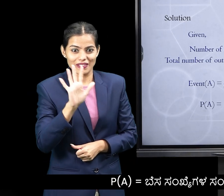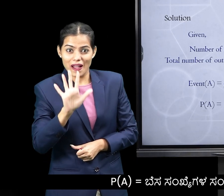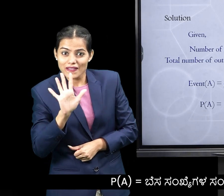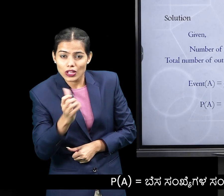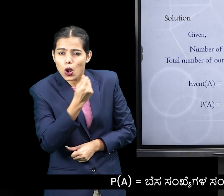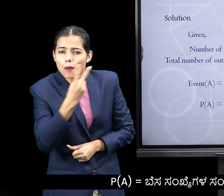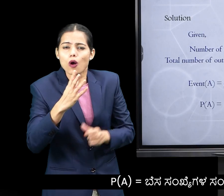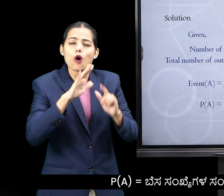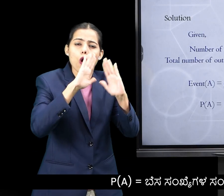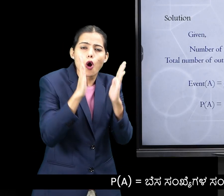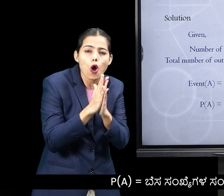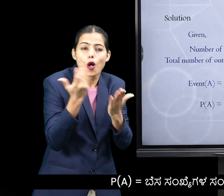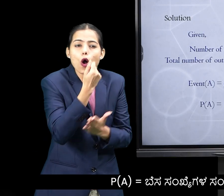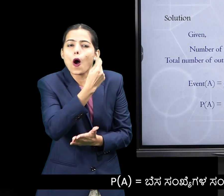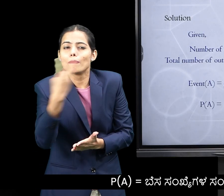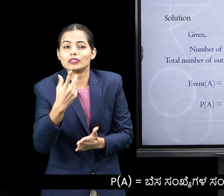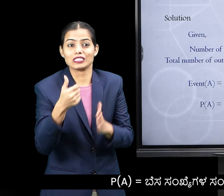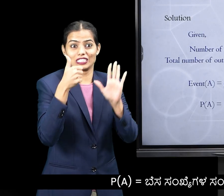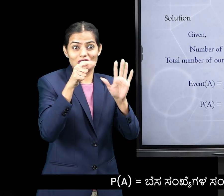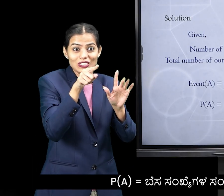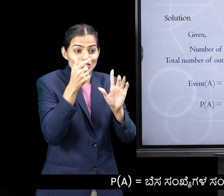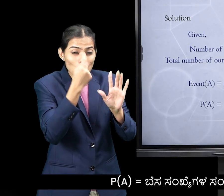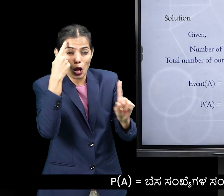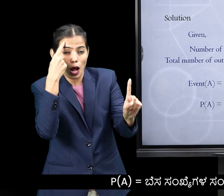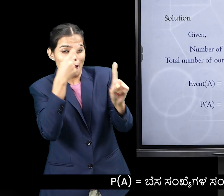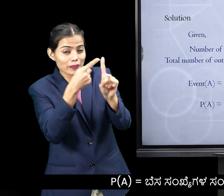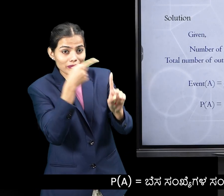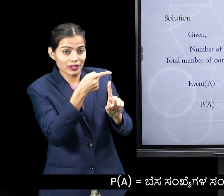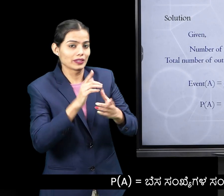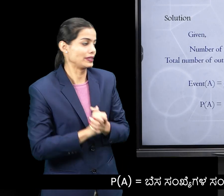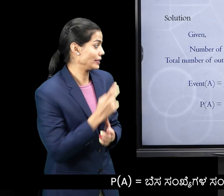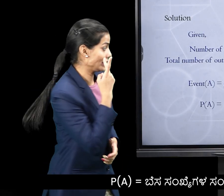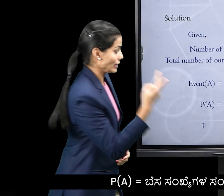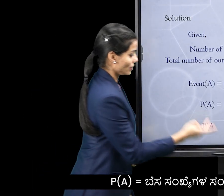ಫಲಿತಾಂಶಗಳ ಒಟ್ಟು ಸಂಖ್ಯೆ.